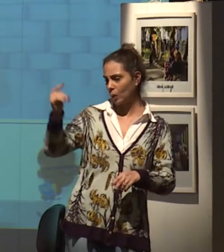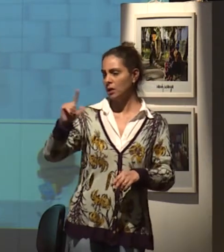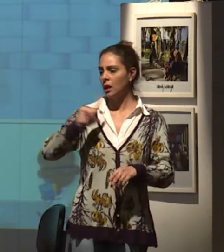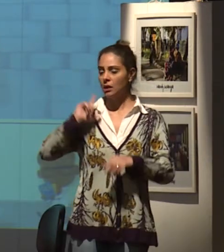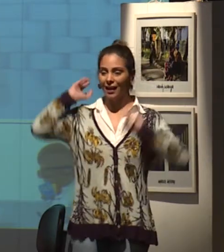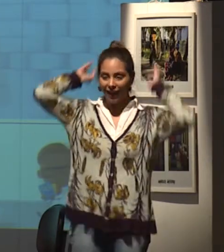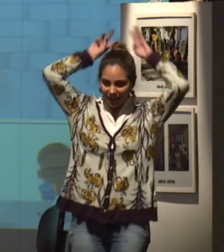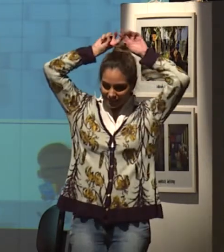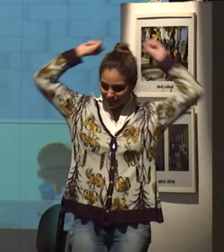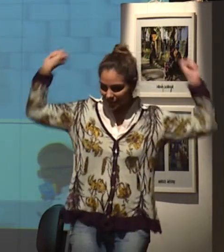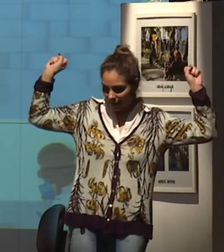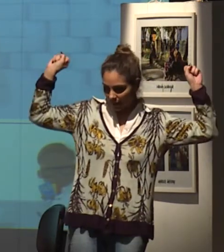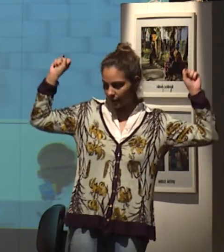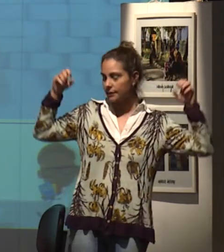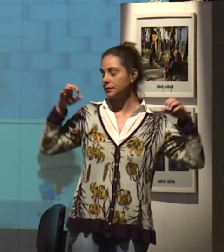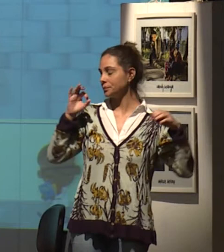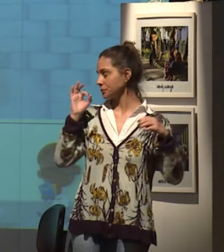autores famosos. Temos Dandara,